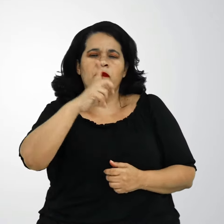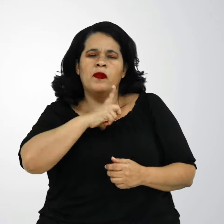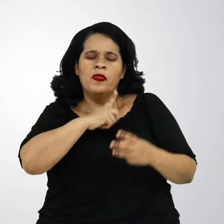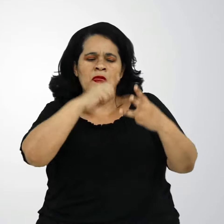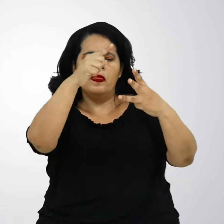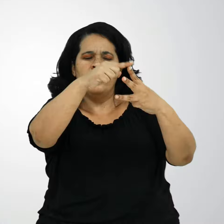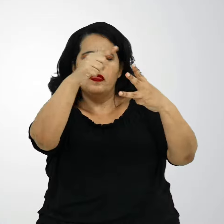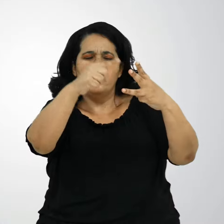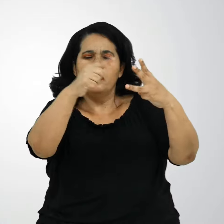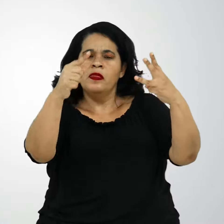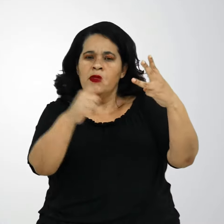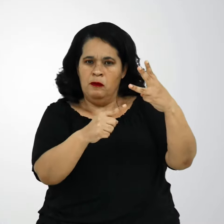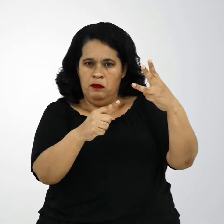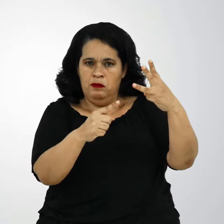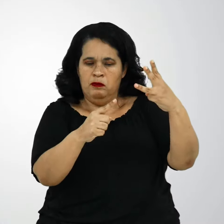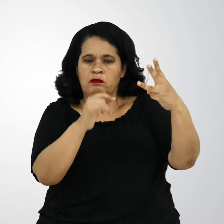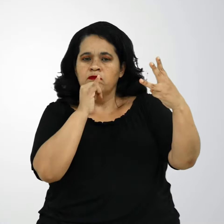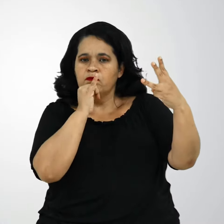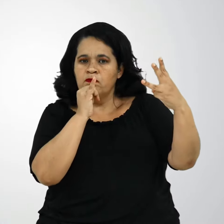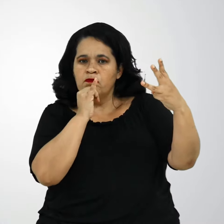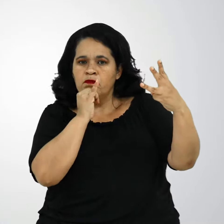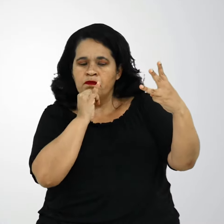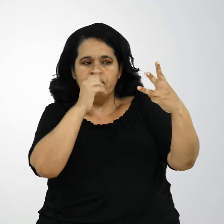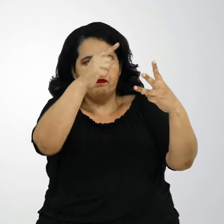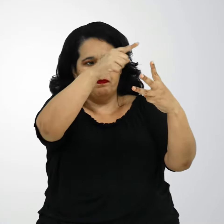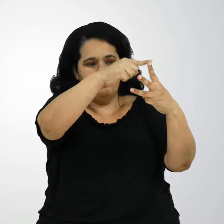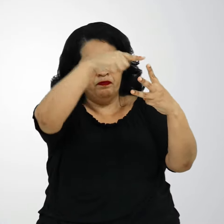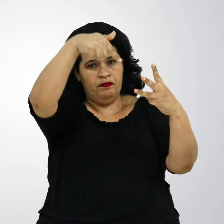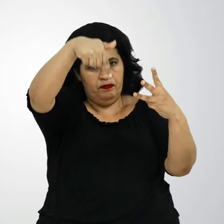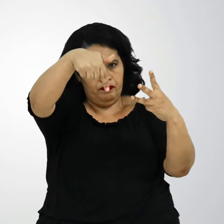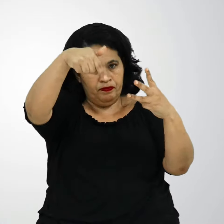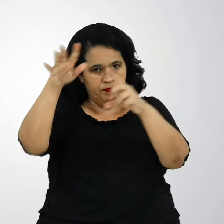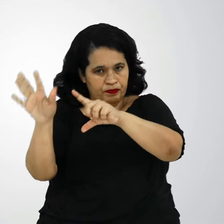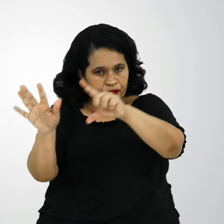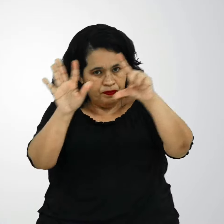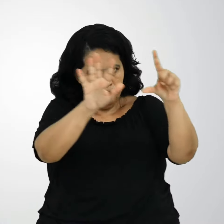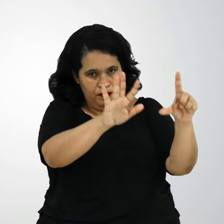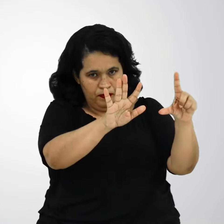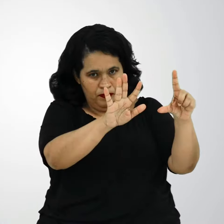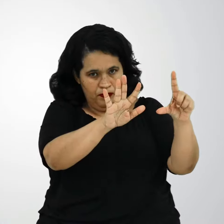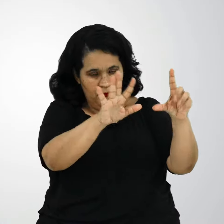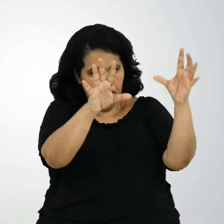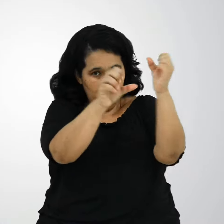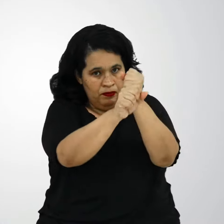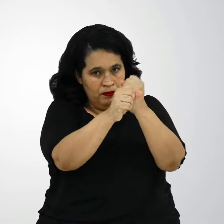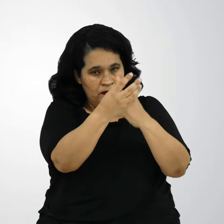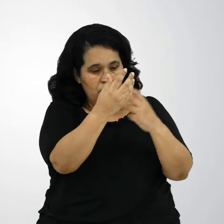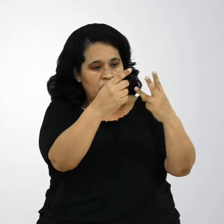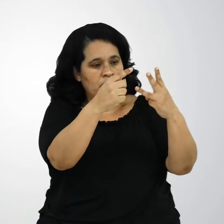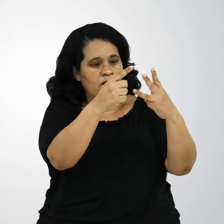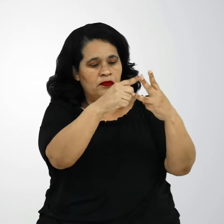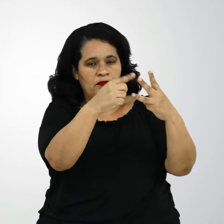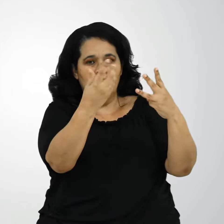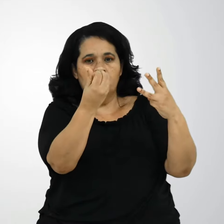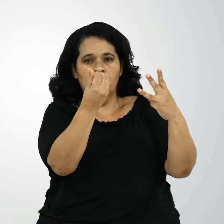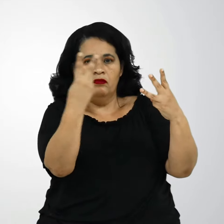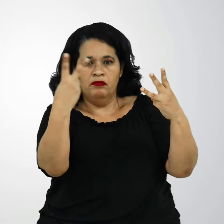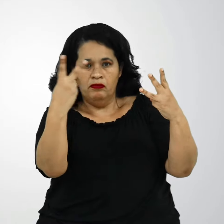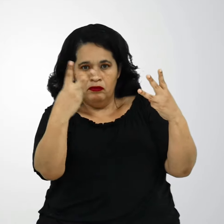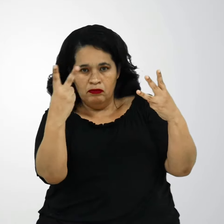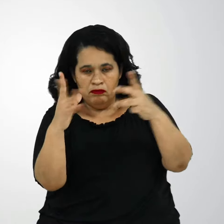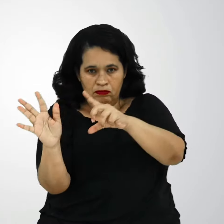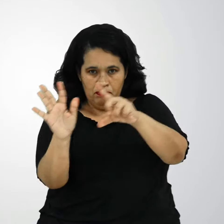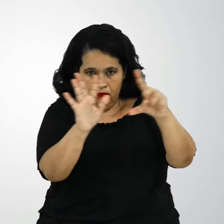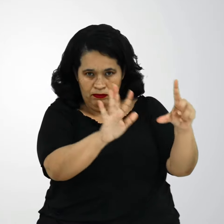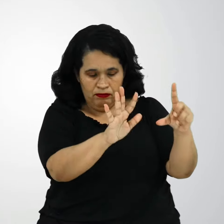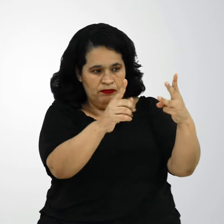três períodos, que nós vamos dizer que são 7 semanas, que é o primeiro período, 62 semanas, que é o segundo período, e aí